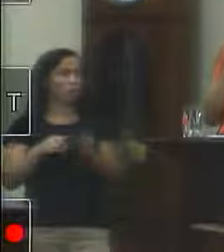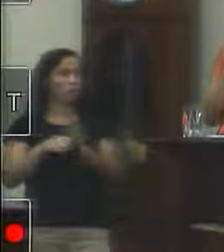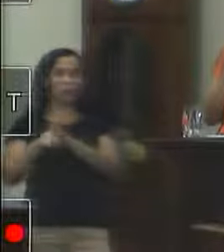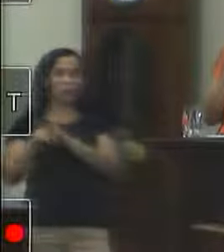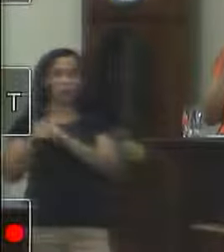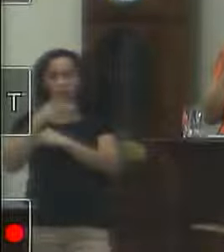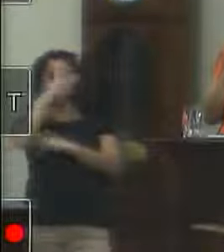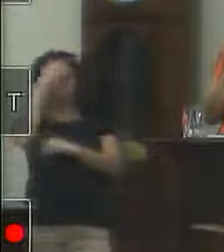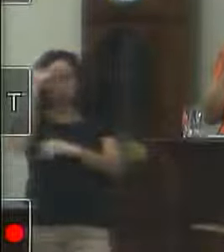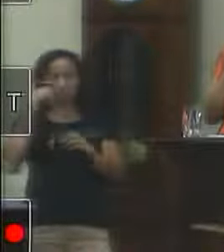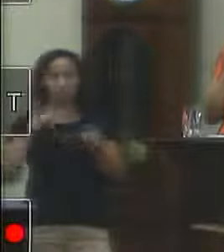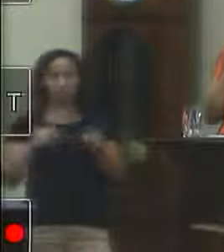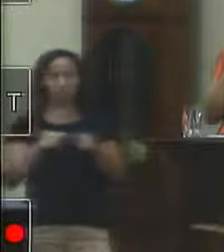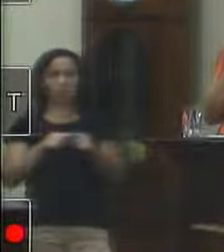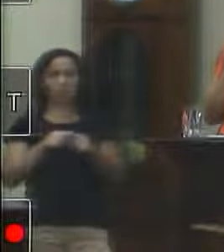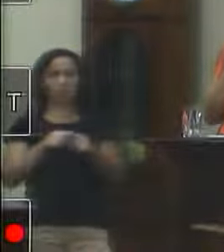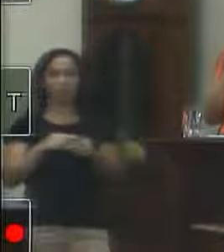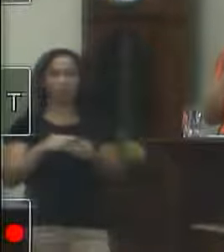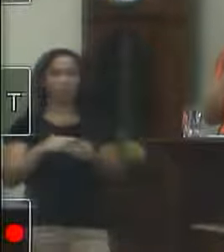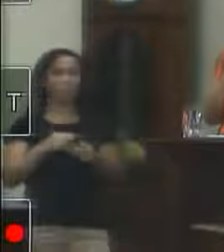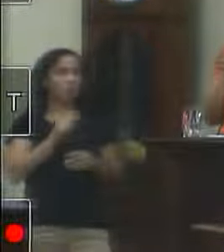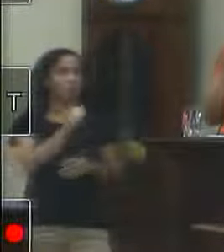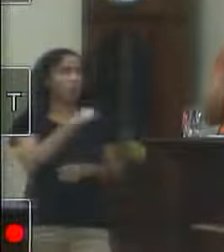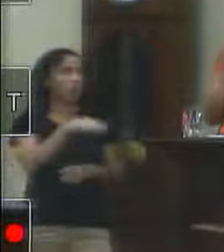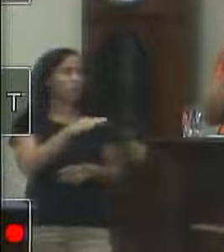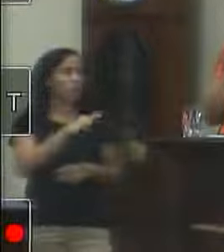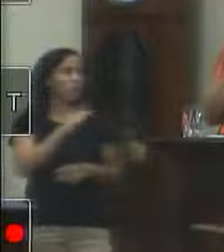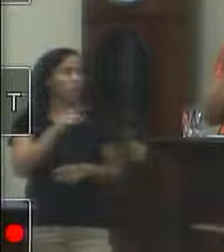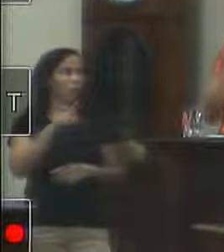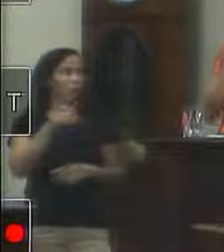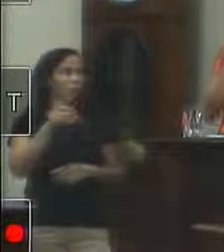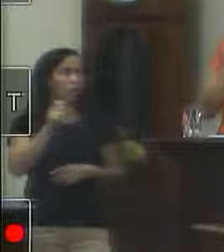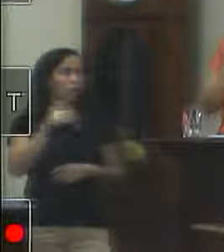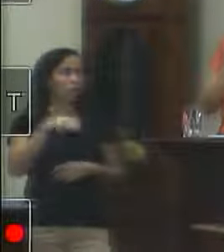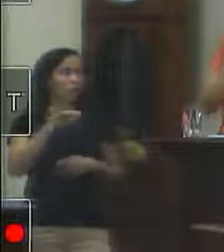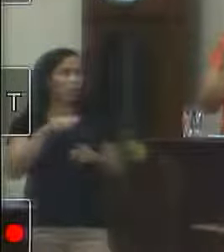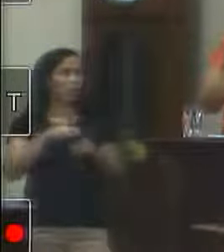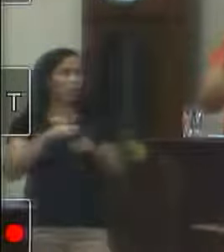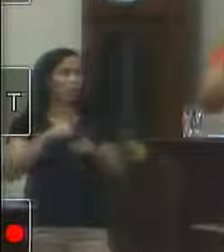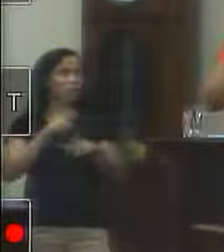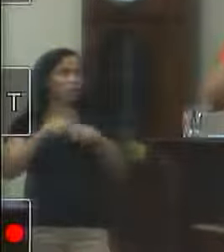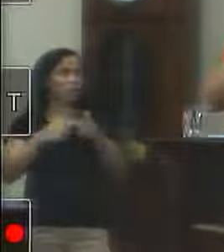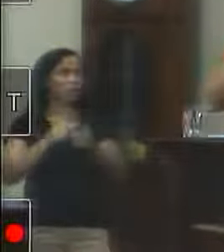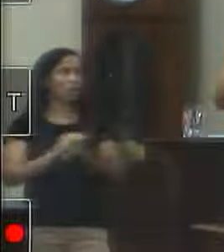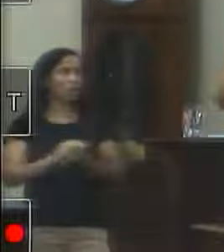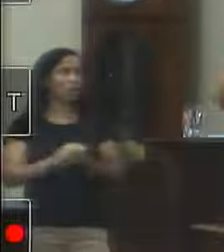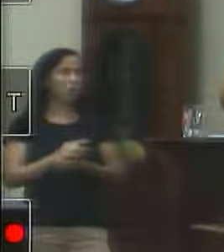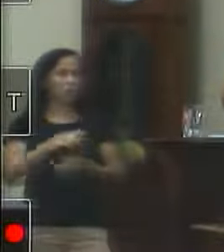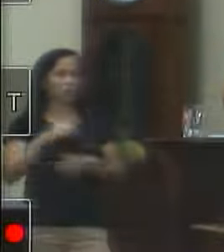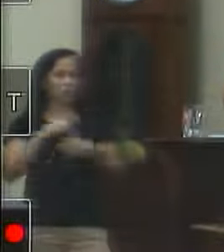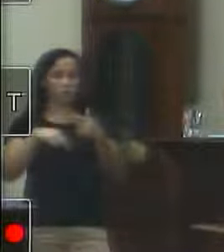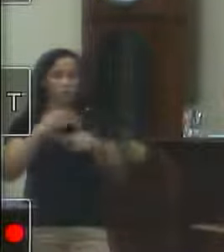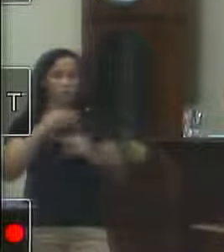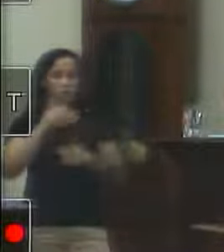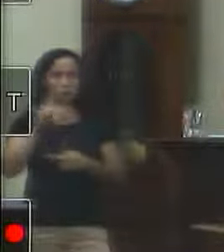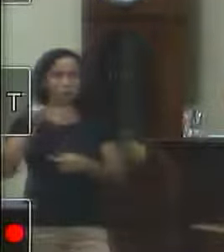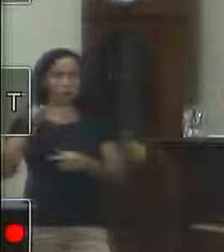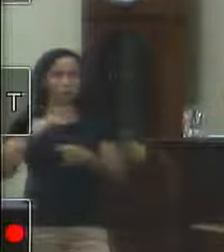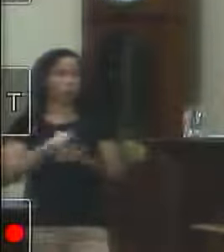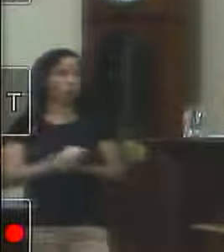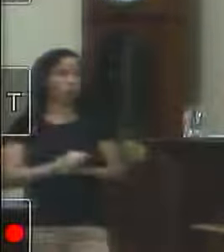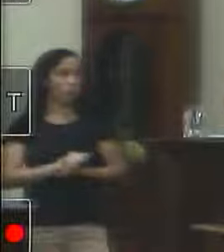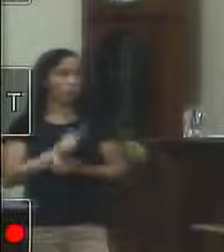que estariam fazendo a parte de ambulante, essa parte toda. Aí, passados uns dias,